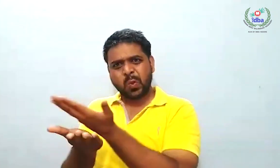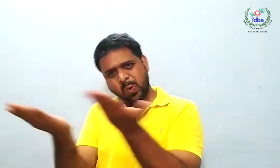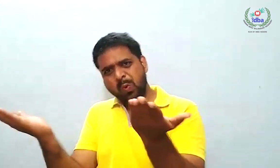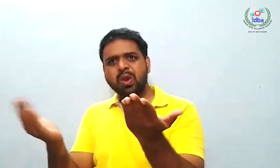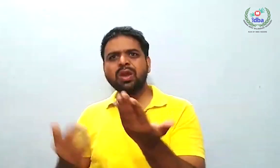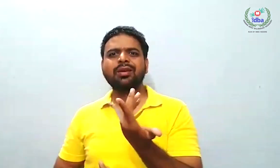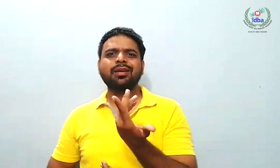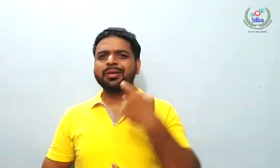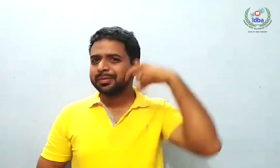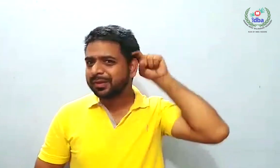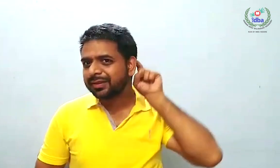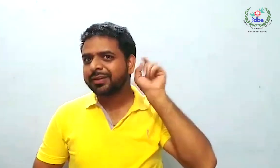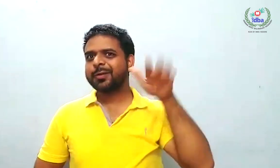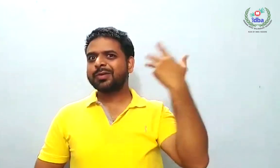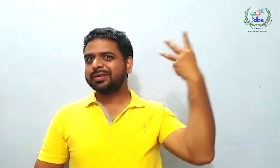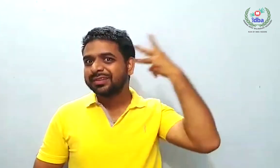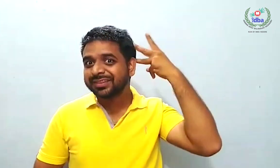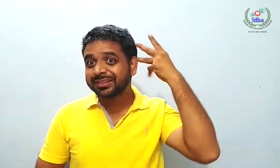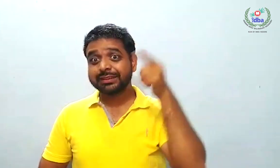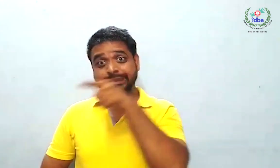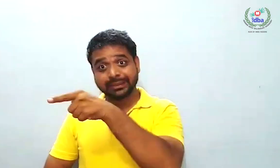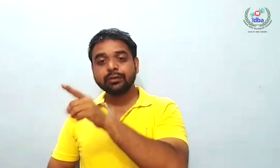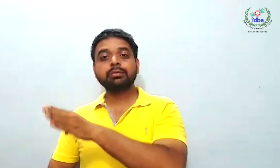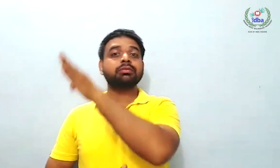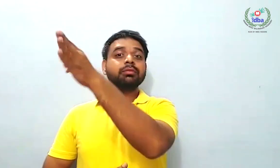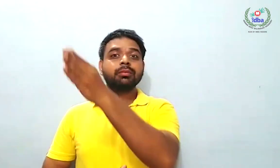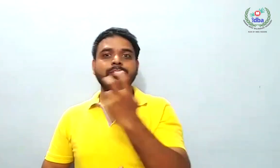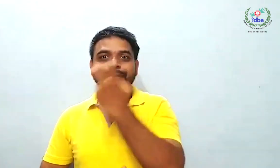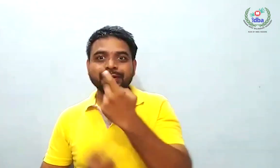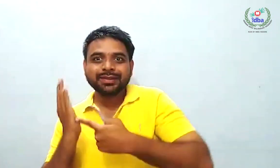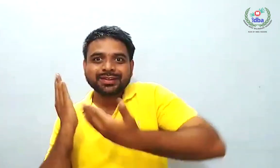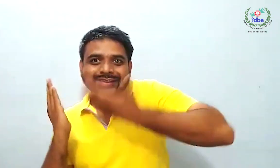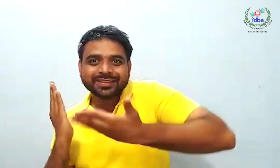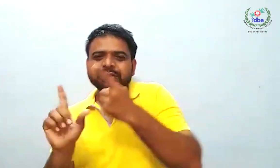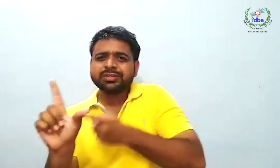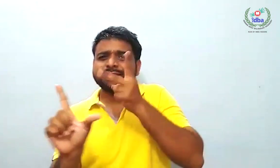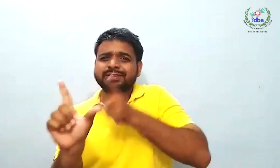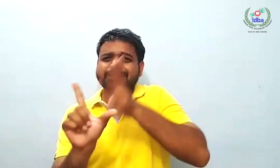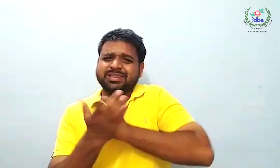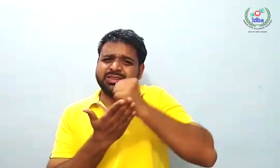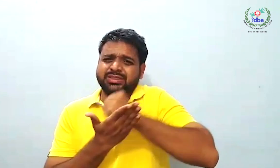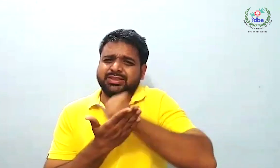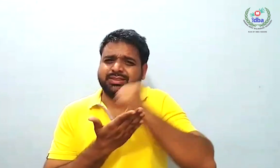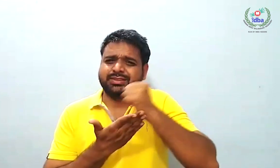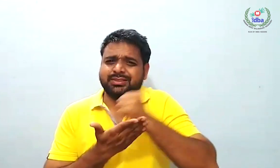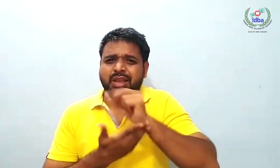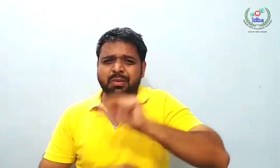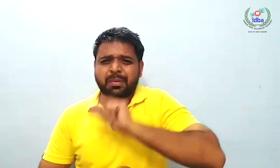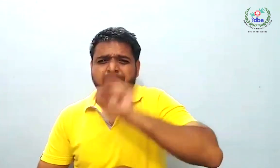कुछ बधिर ऐसे भी होते हैं जो हियरिंग एड का इस्तेमाल कराते हैं या कॉक्लियर इम्प्लांट यूज़ करते हैं, और बहुत सालों की स्पीच थेरेपी,